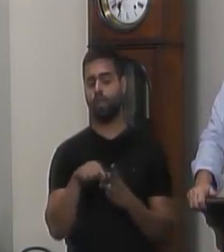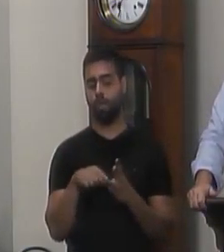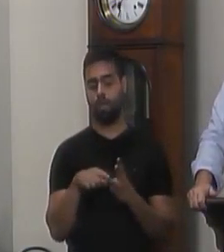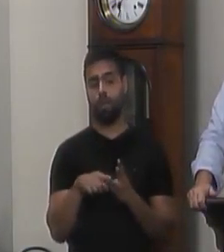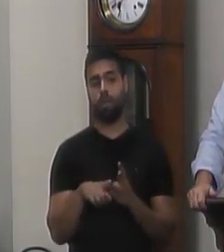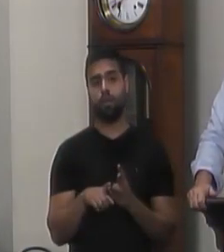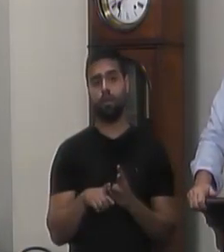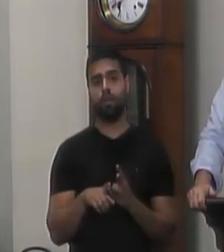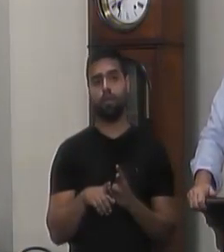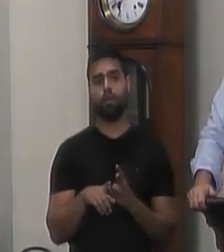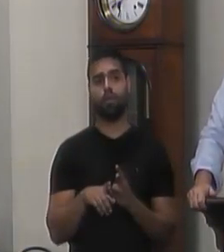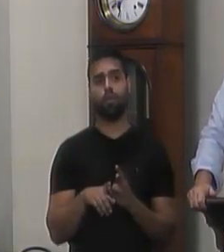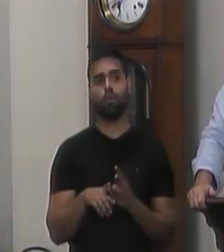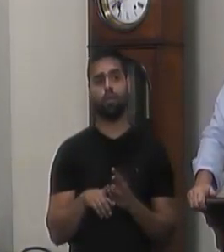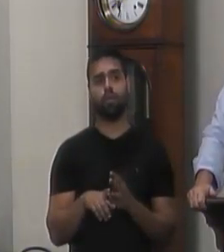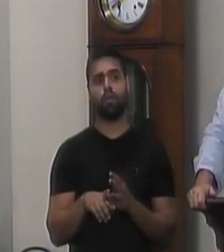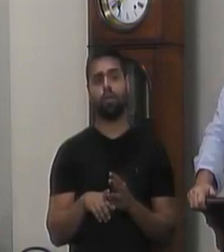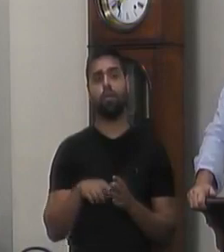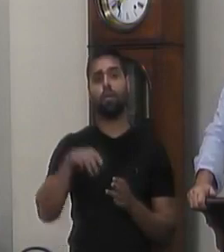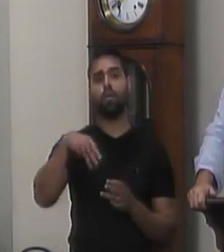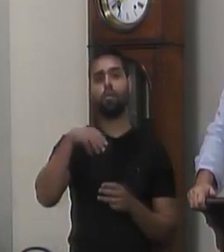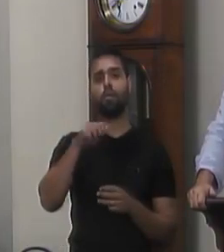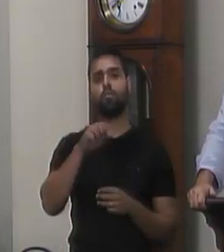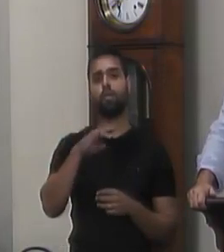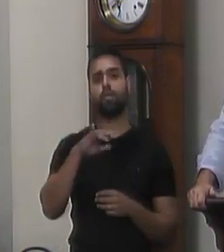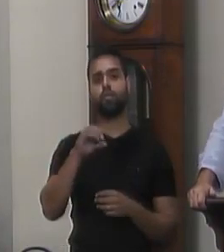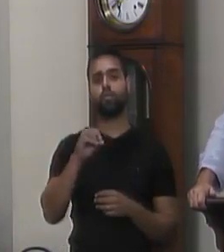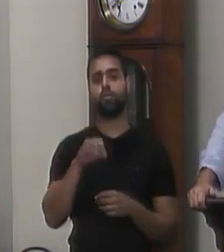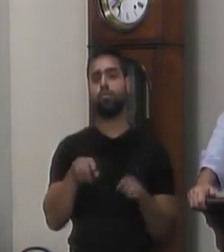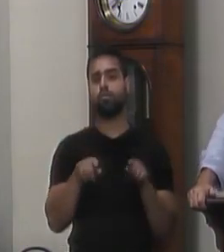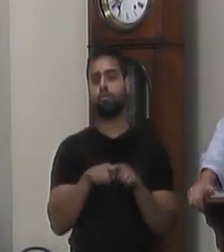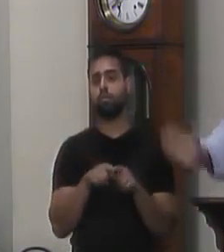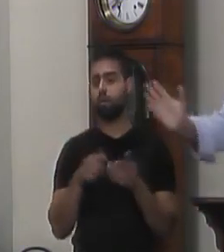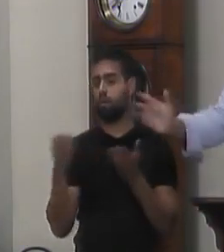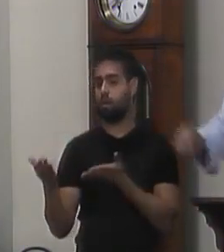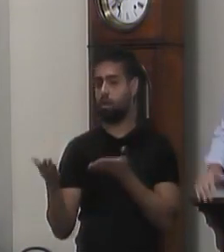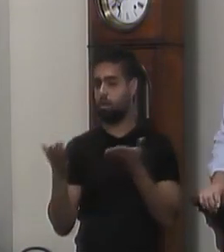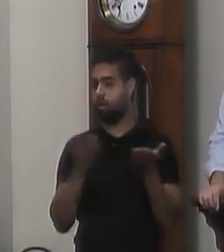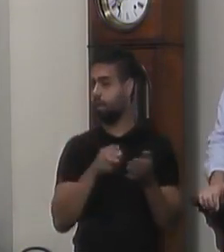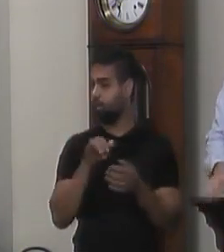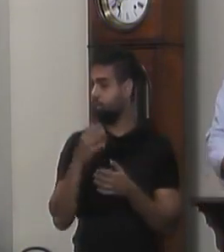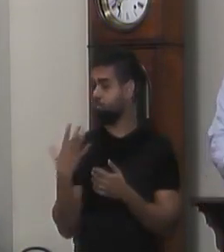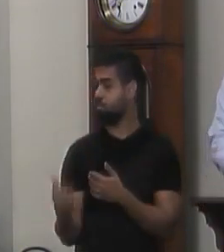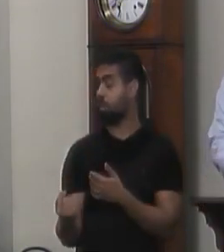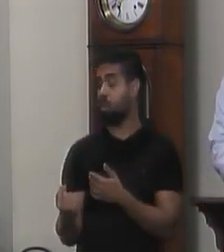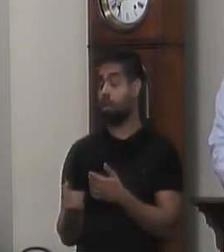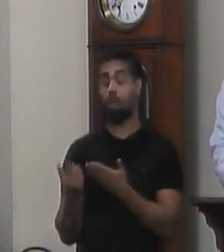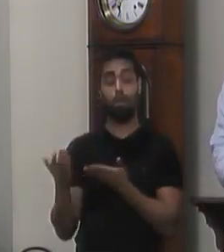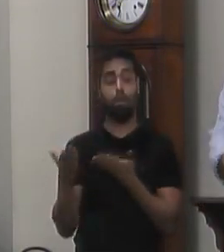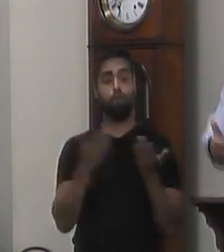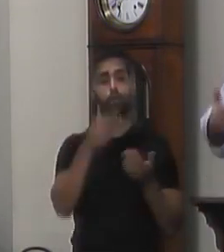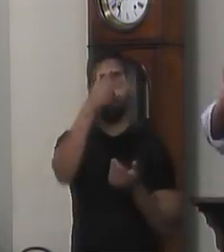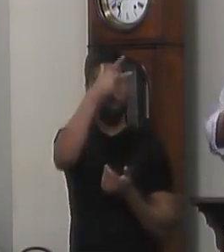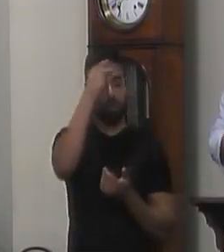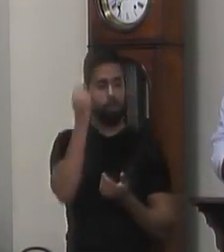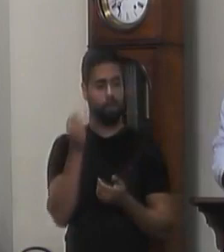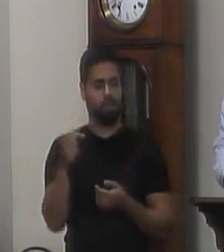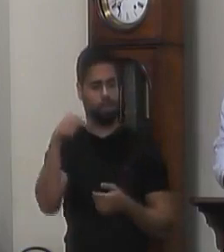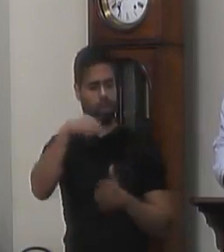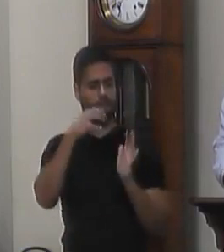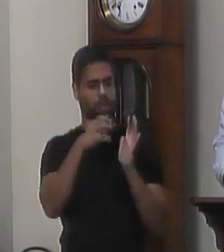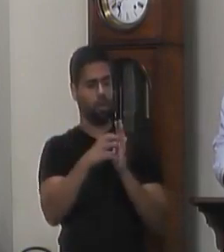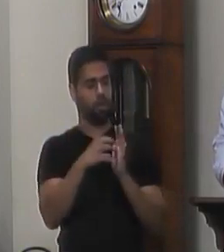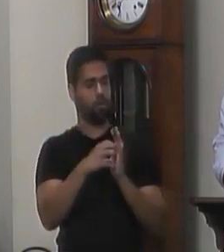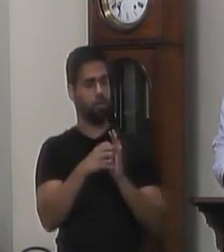o advogado do município, doutor Márcio Petrillo. Mas eu queria convidar, se vocês concordarem, eu queria convidar o prefeito para vir aqui na